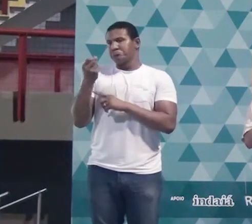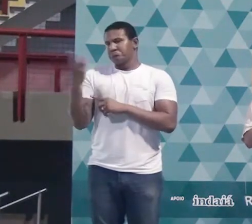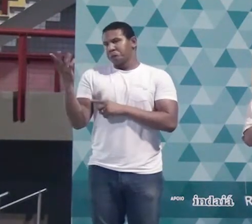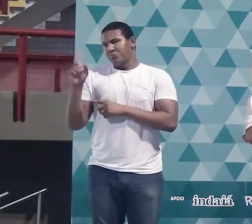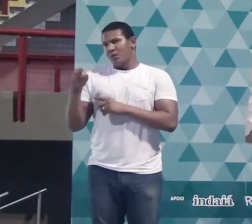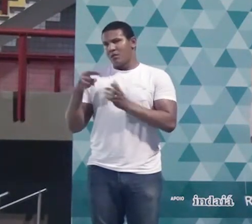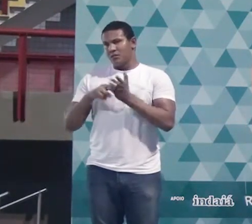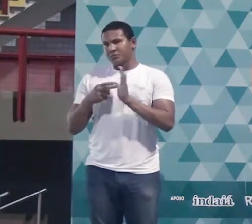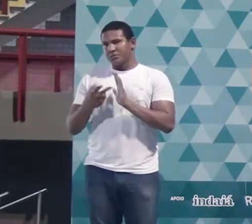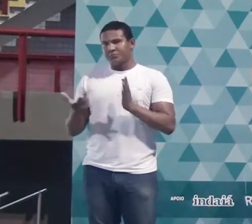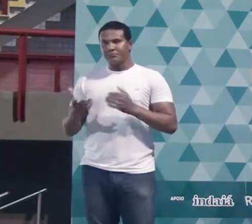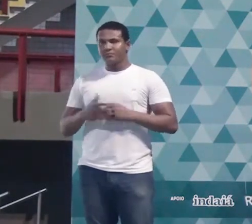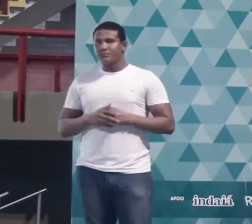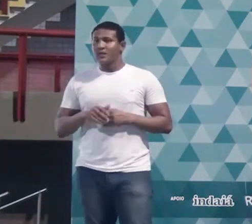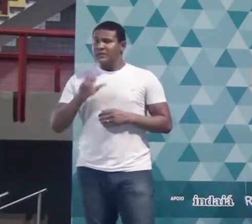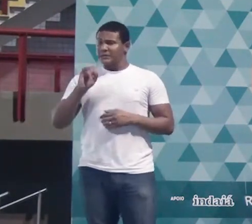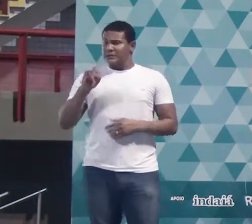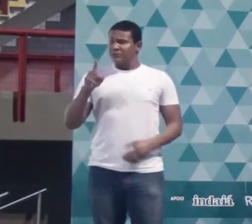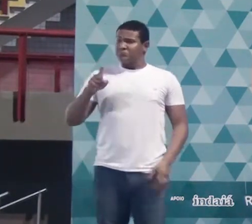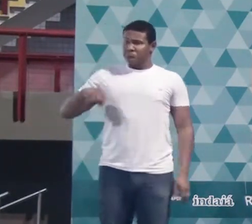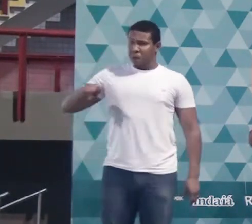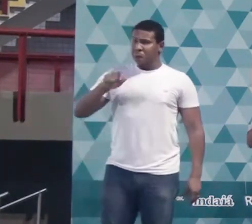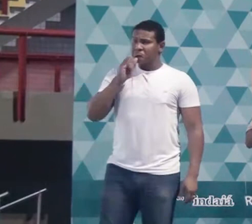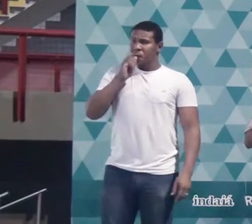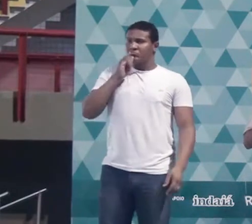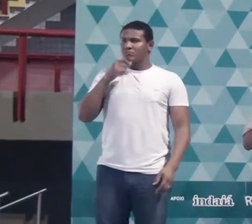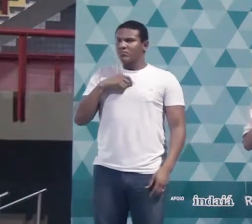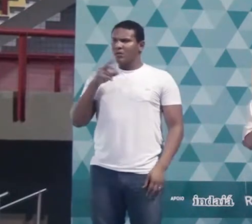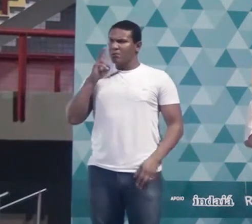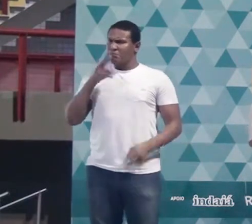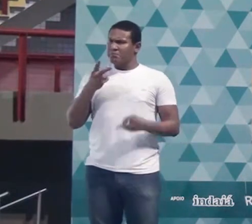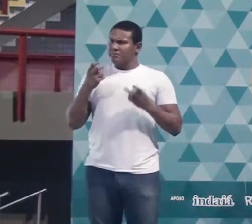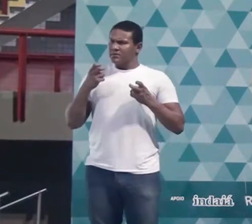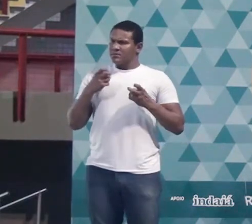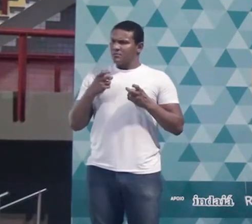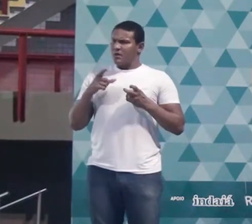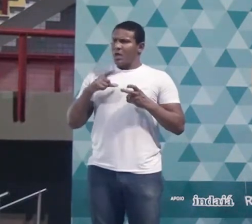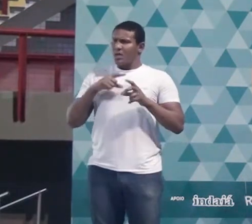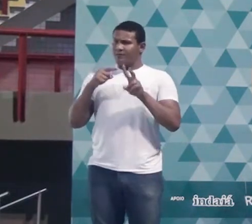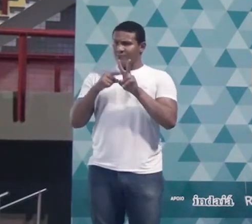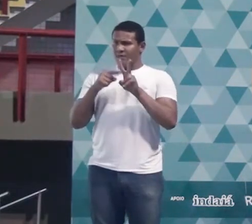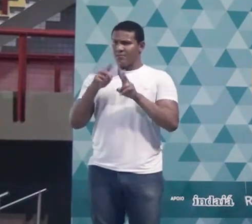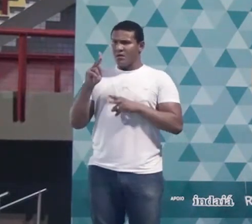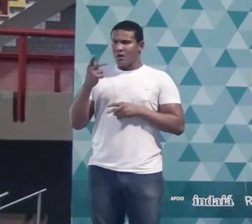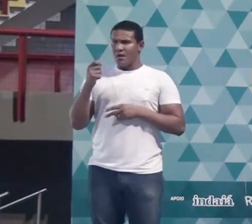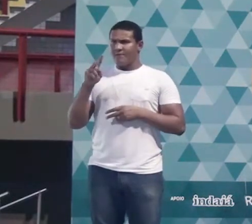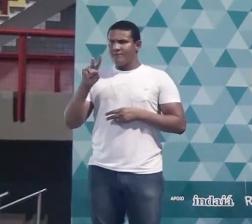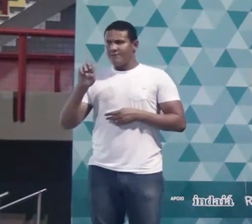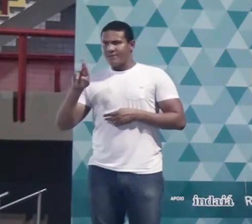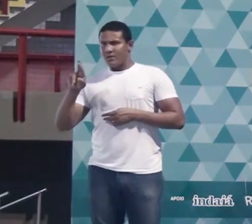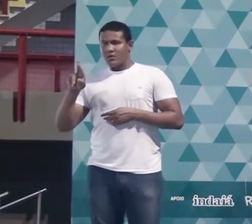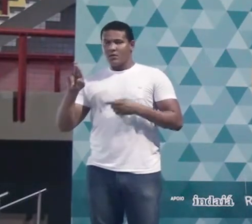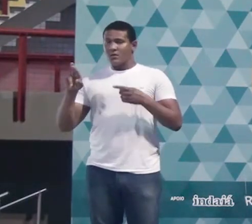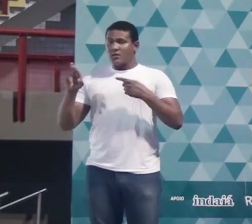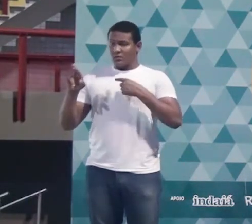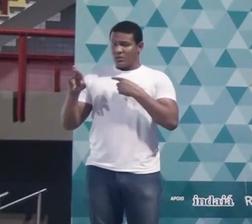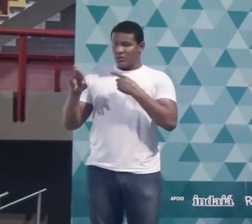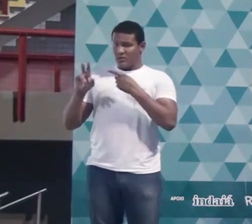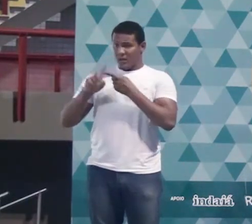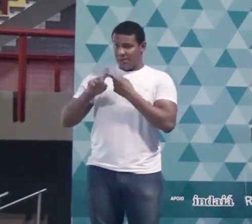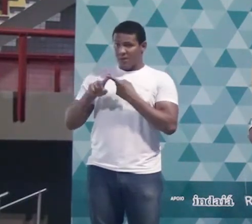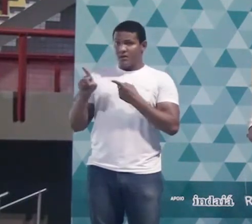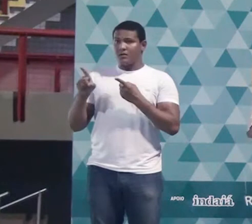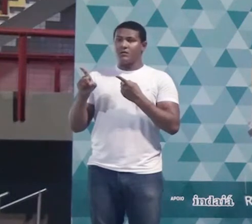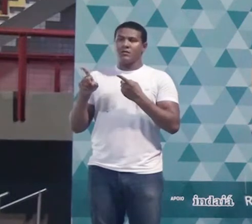esqueça, que você notar que o verbo haver está no mesmo sentido do verbo existir, o verbo